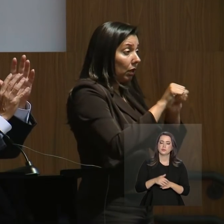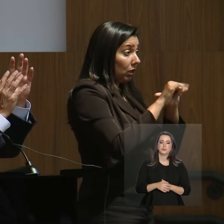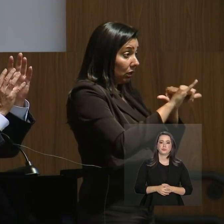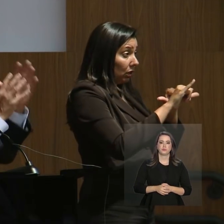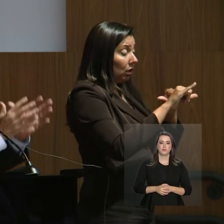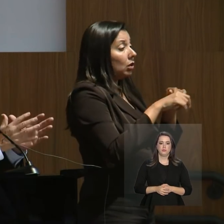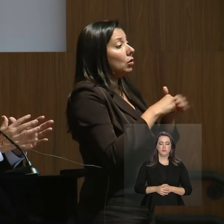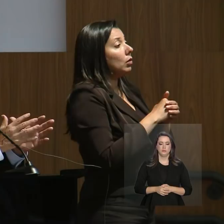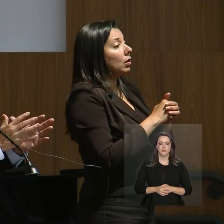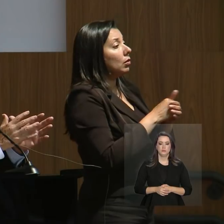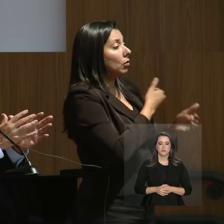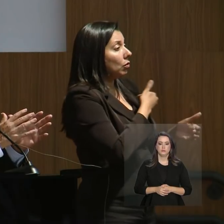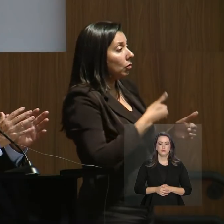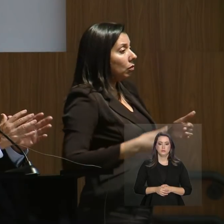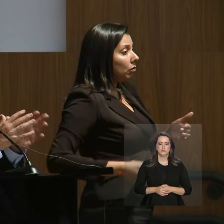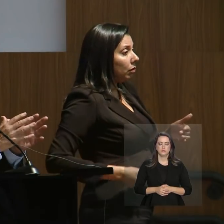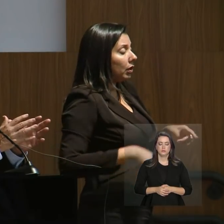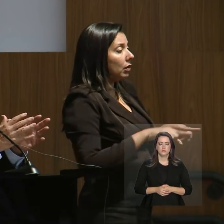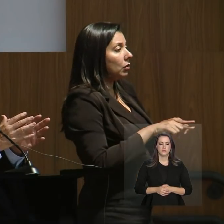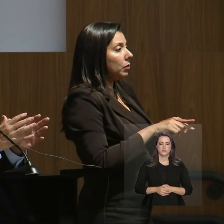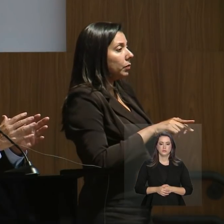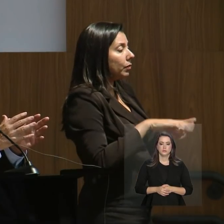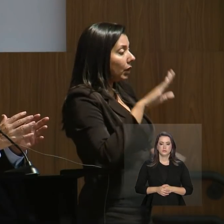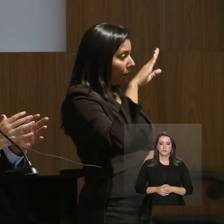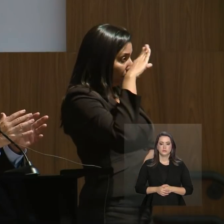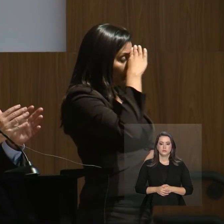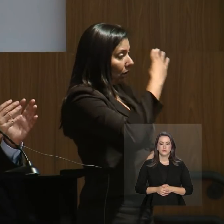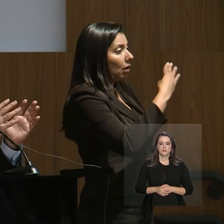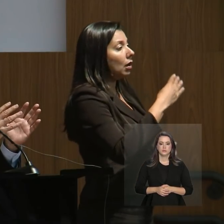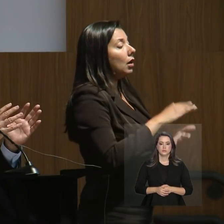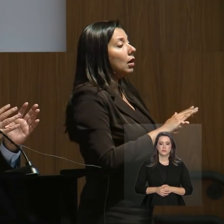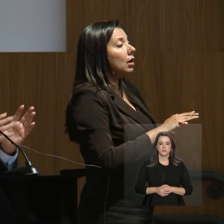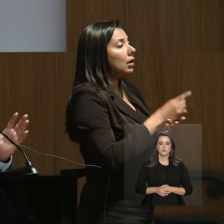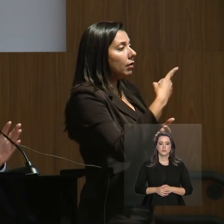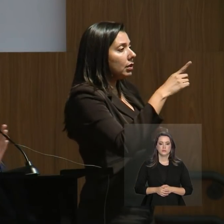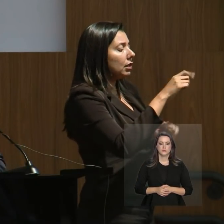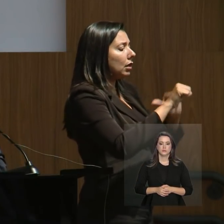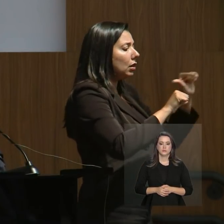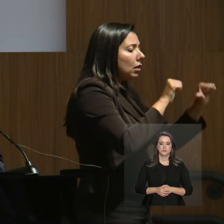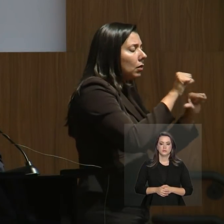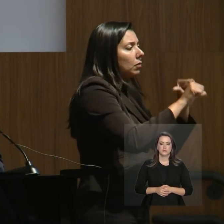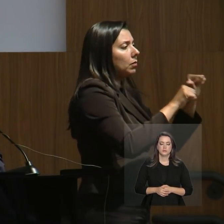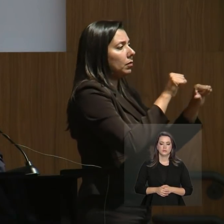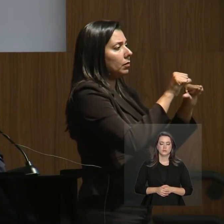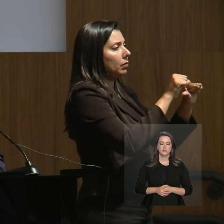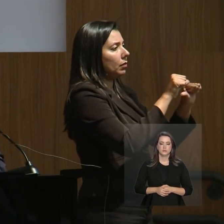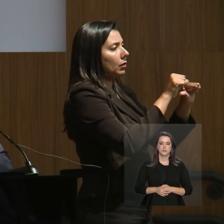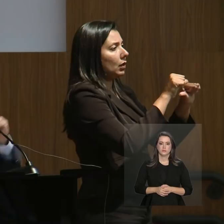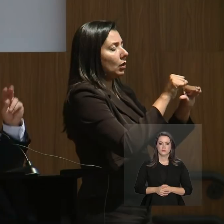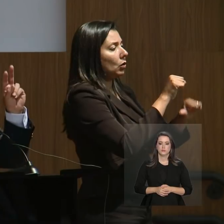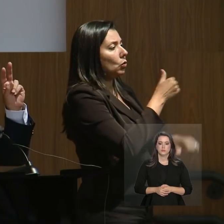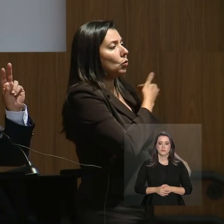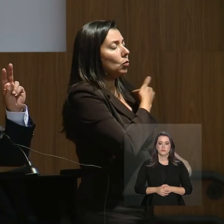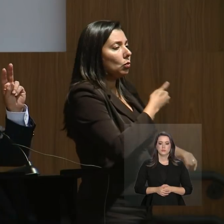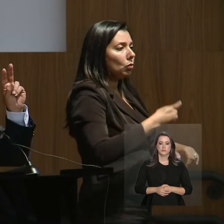governo que fazia infraestrutura durante o governo militar e ele vai ser transformado num governo